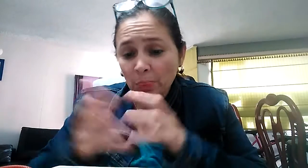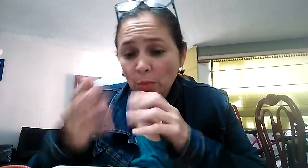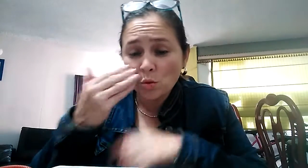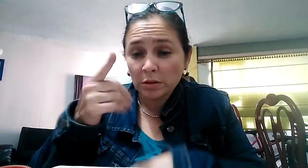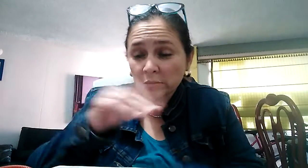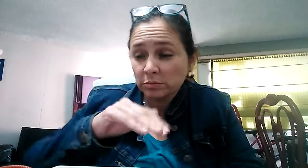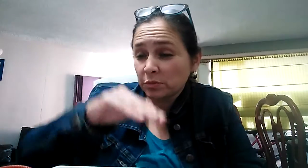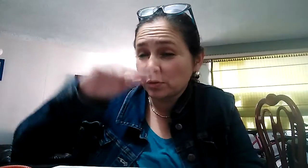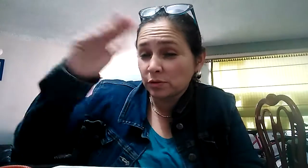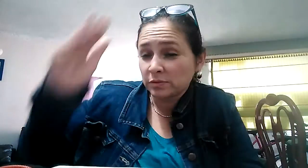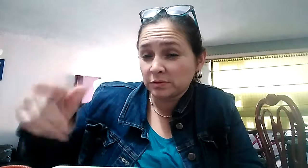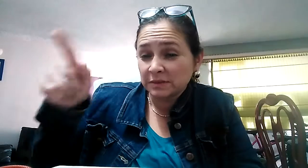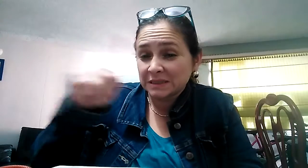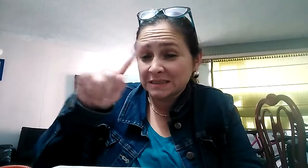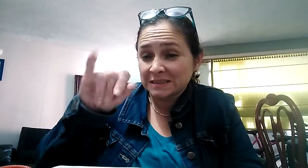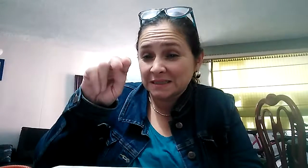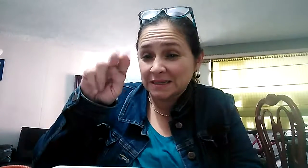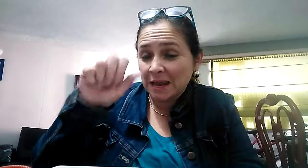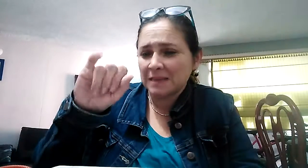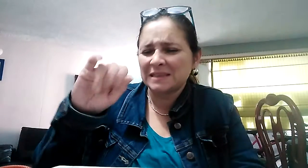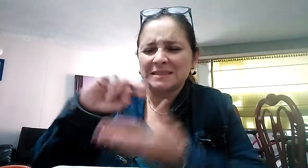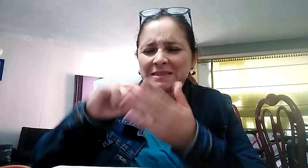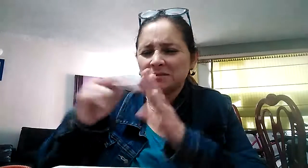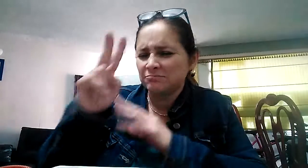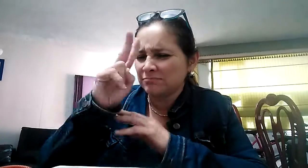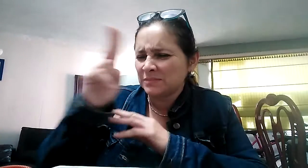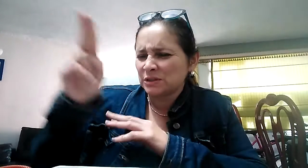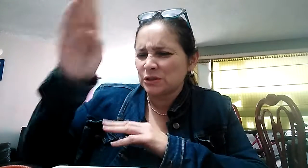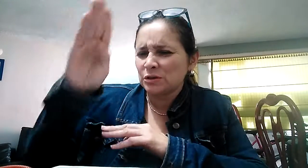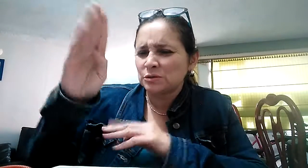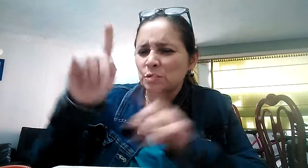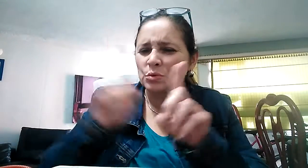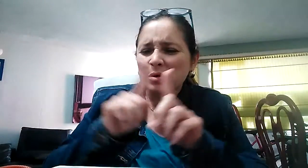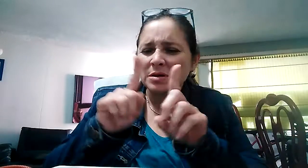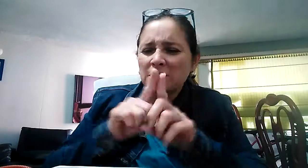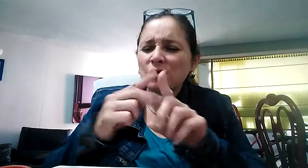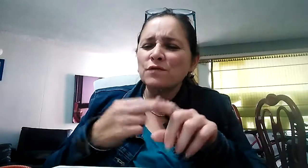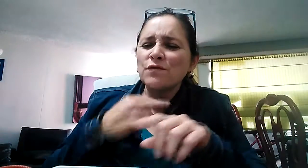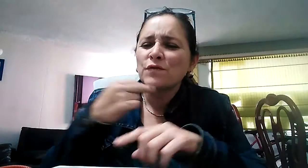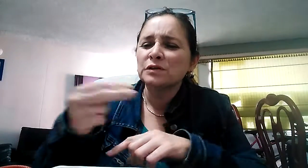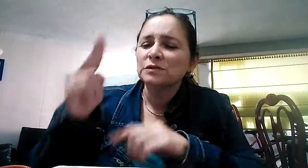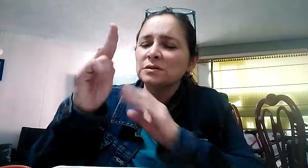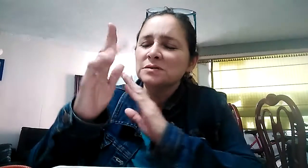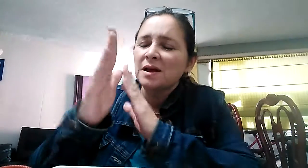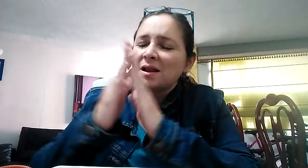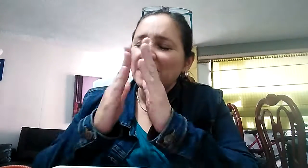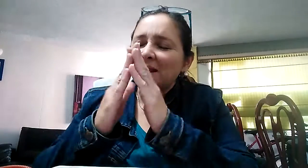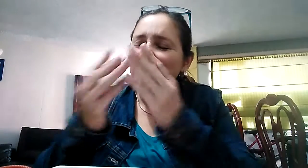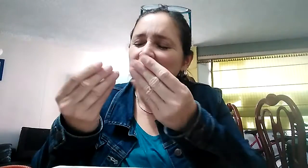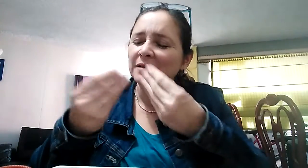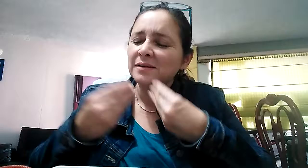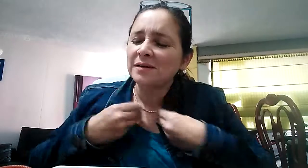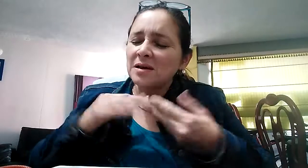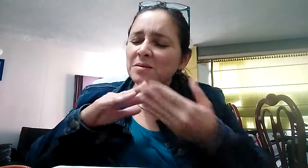estos comerciales. Esperen, me voy. ¡Tío Stan! ¡Tío Stan! ¿Dónde estás,